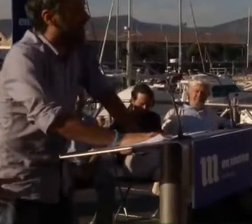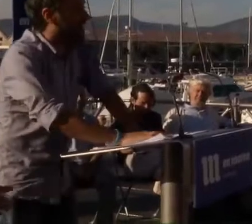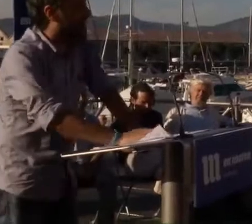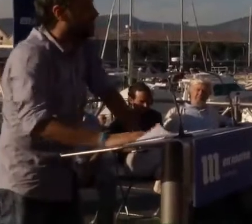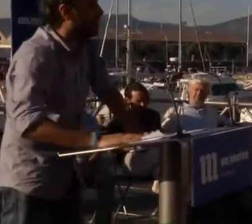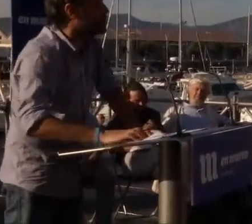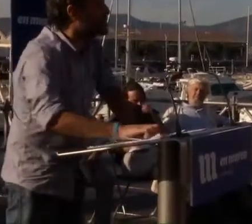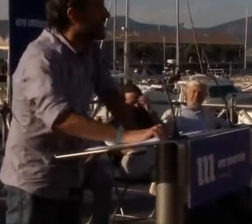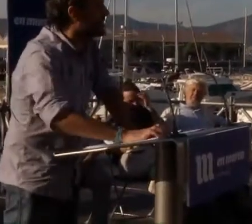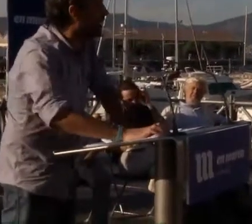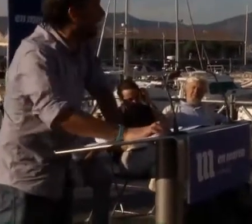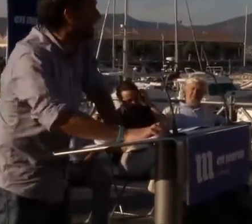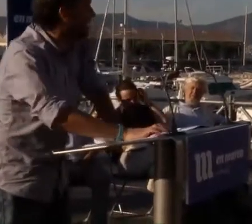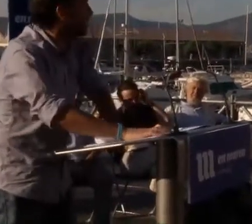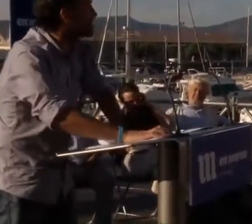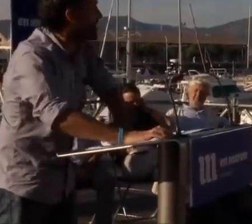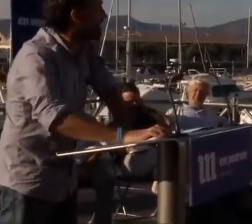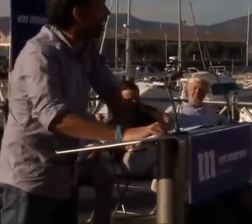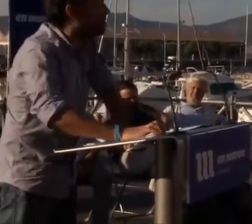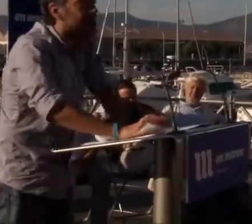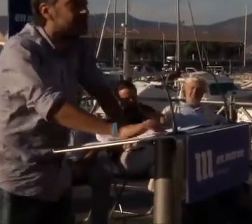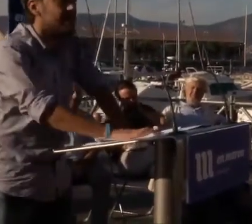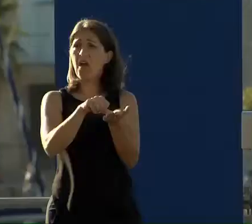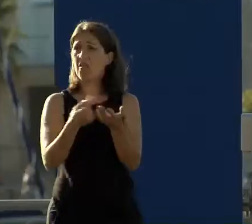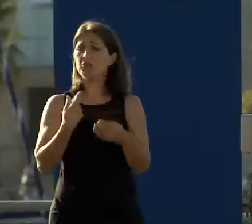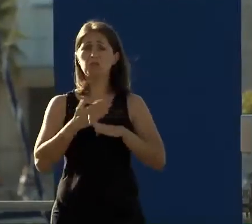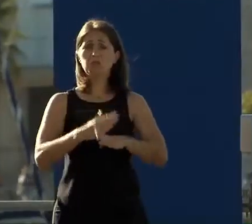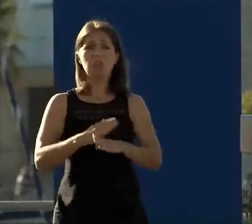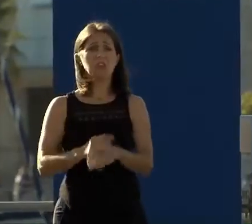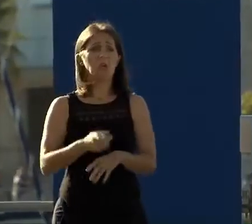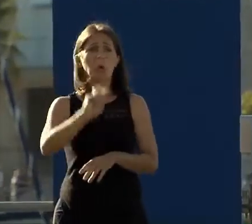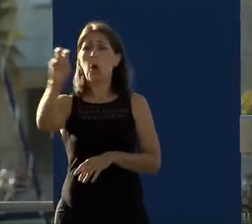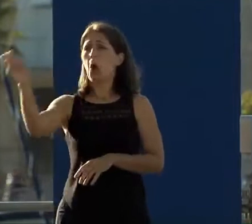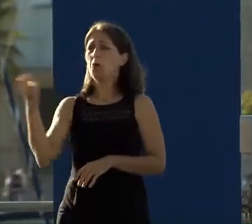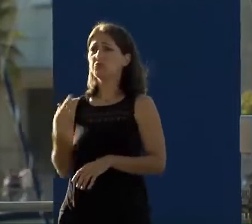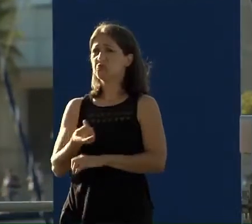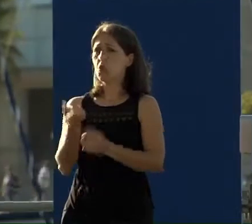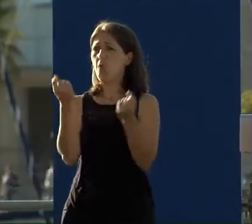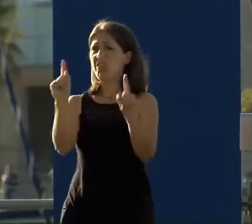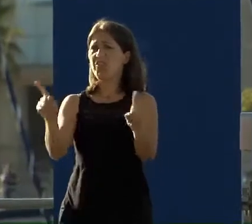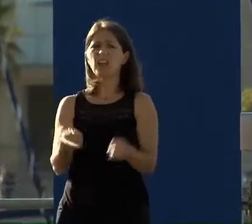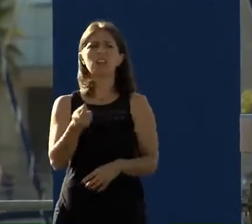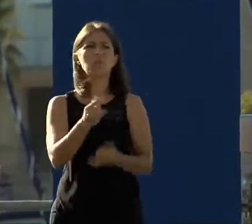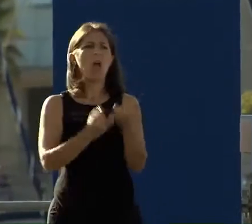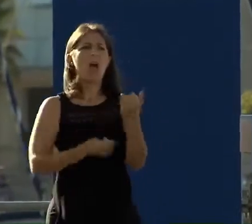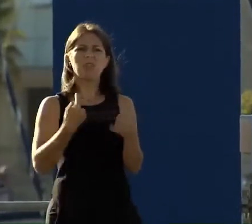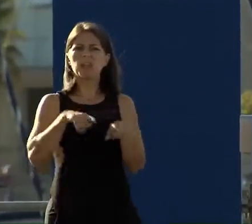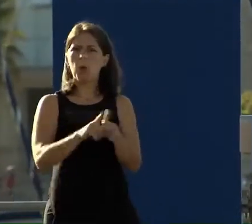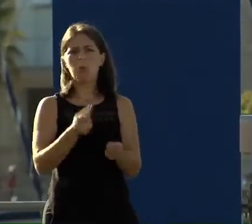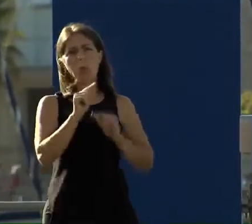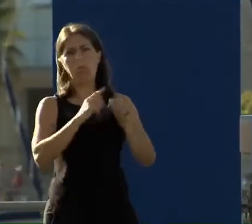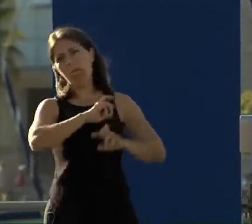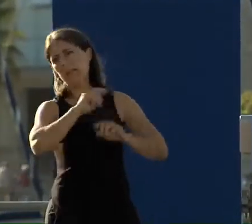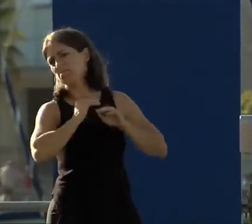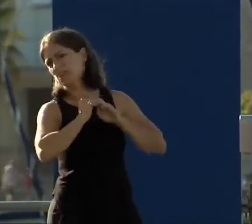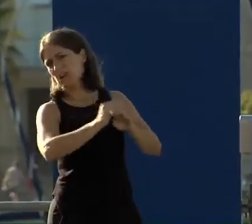pensa que coa súa cidade chega, que non se precisa ninguén máis, e mesmo se atrevían a decir sarna, sarna para os demais.